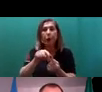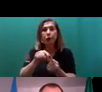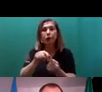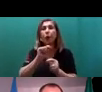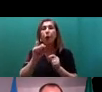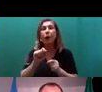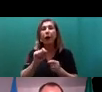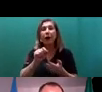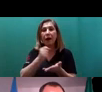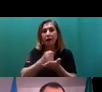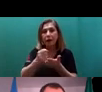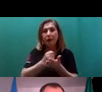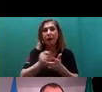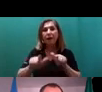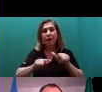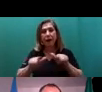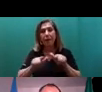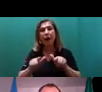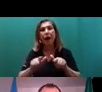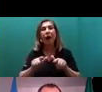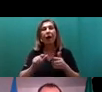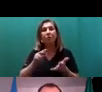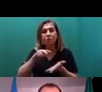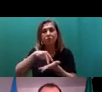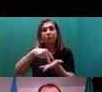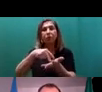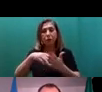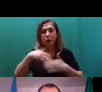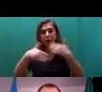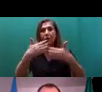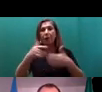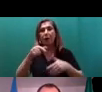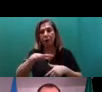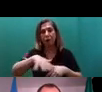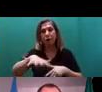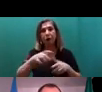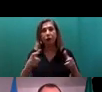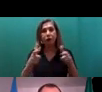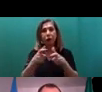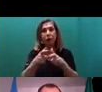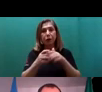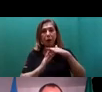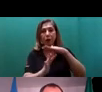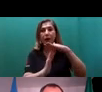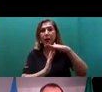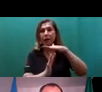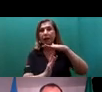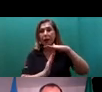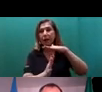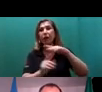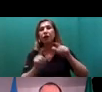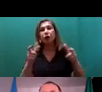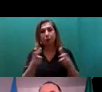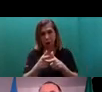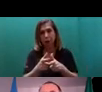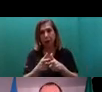dignos, alcançando a estabilidade, o desenvolvimento local e a redução da migração aos núcleos urbanos, que por vezes acaba